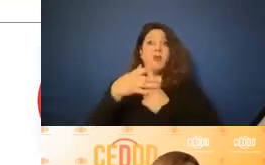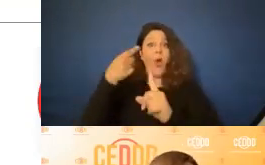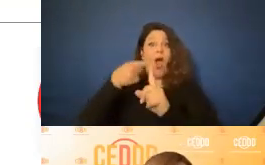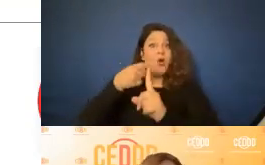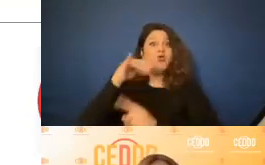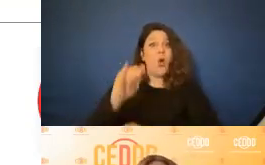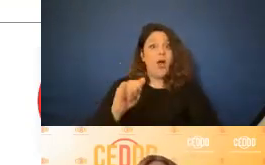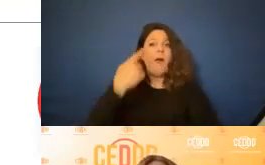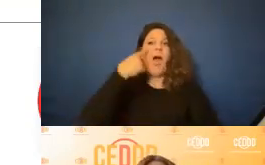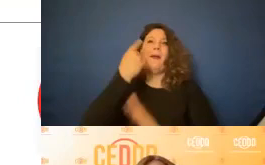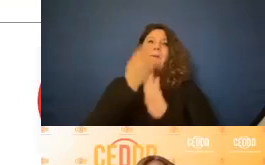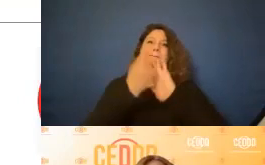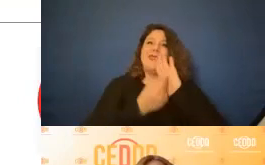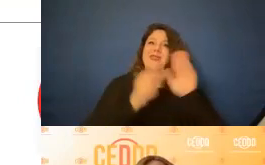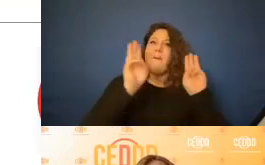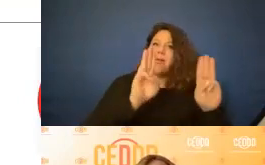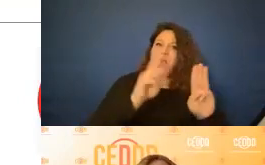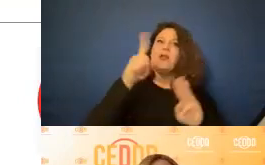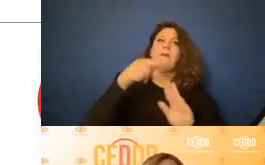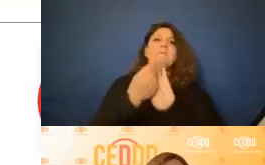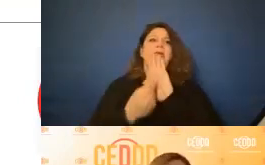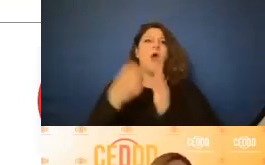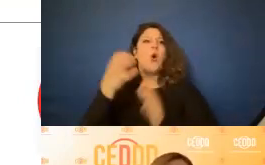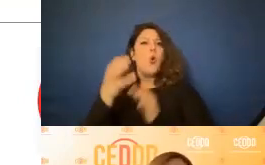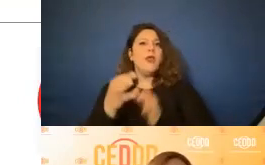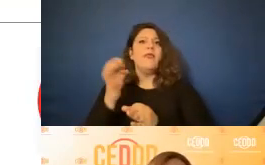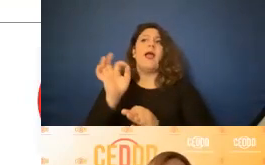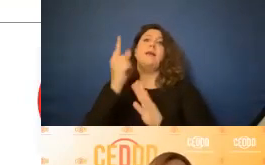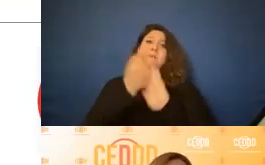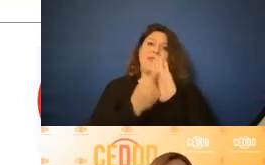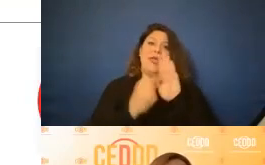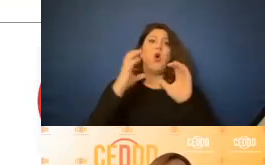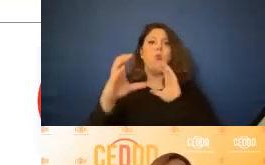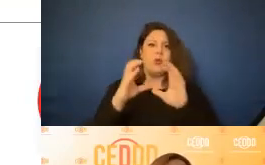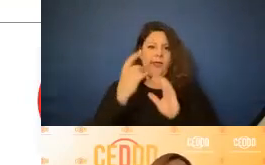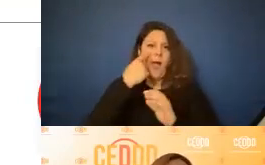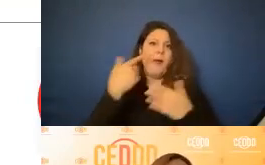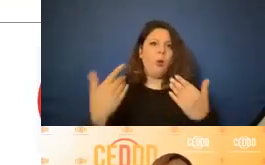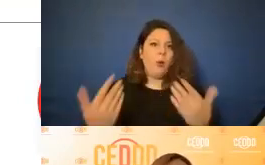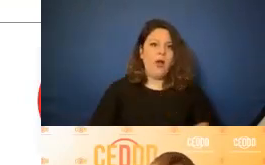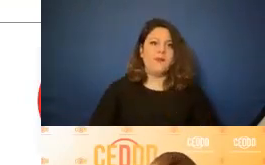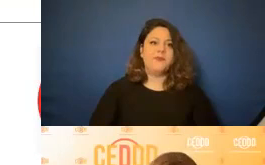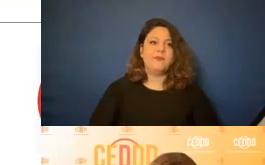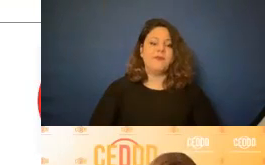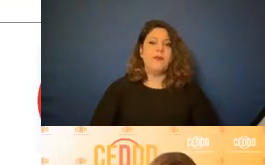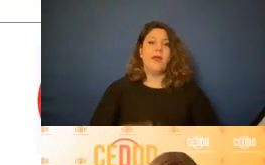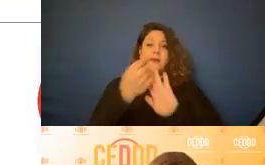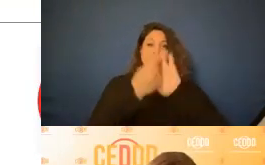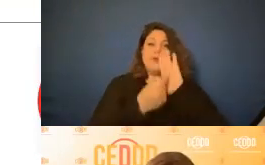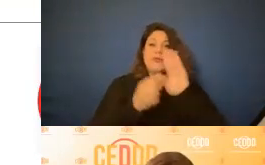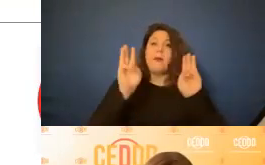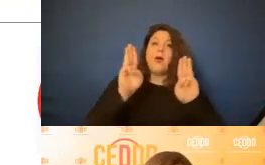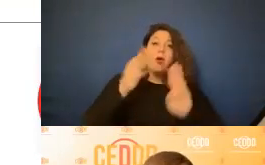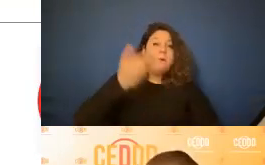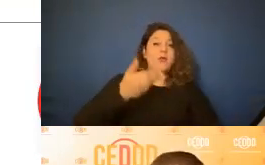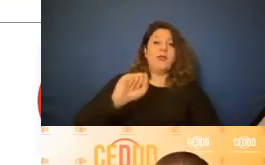tanto pedagógicas como jurídicas como de comunicación. Las medidas pedagógicas más